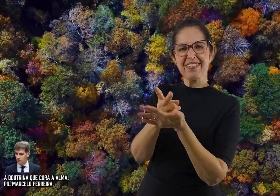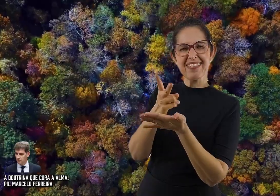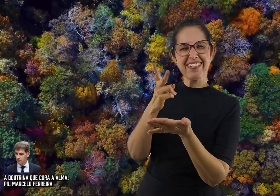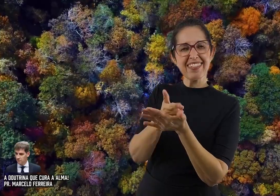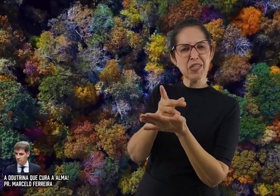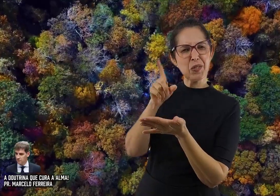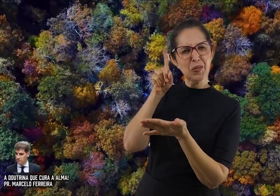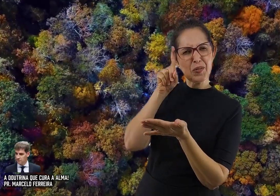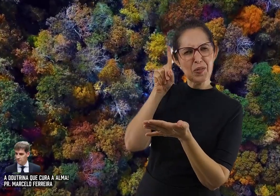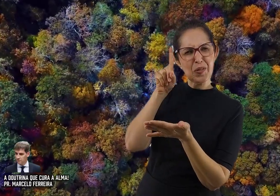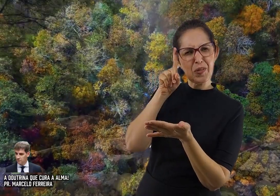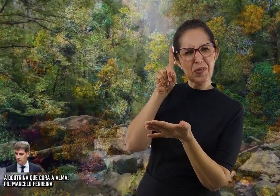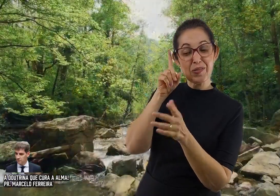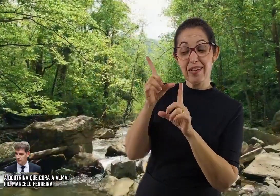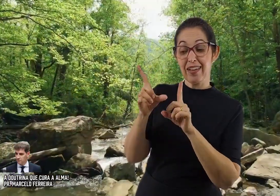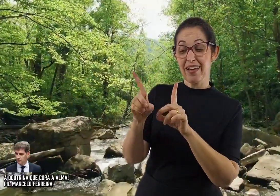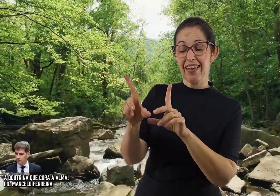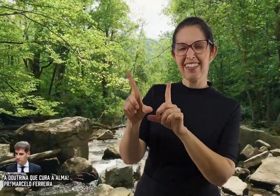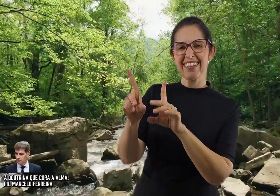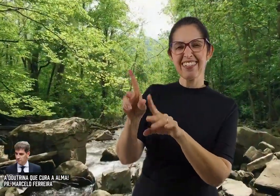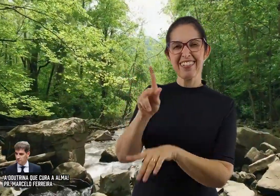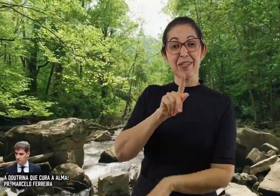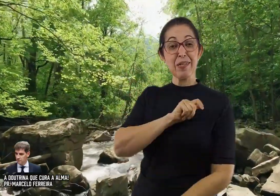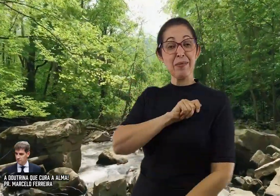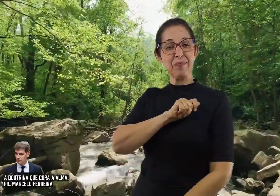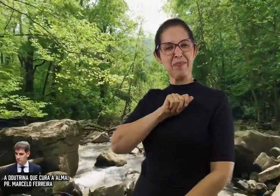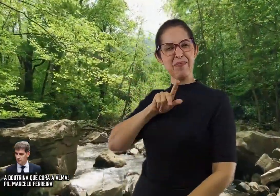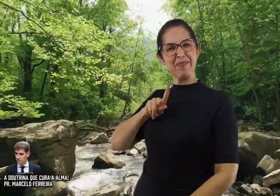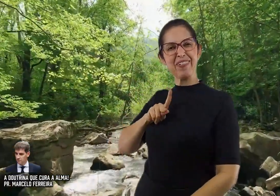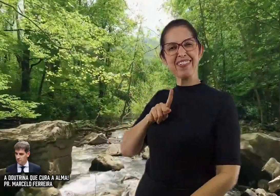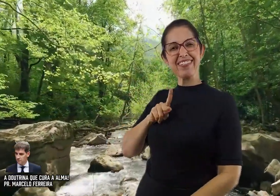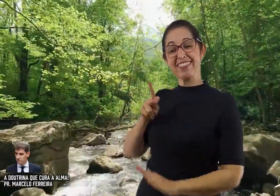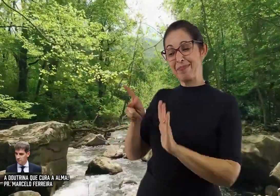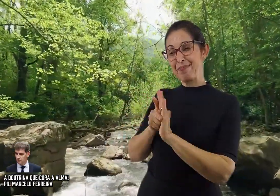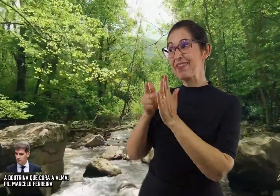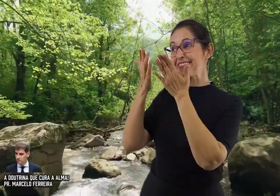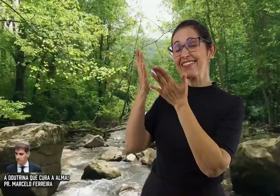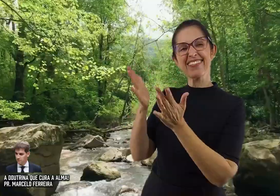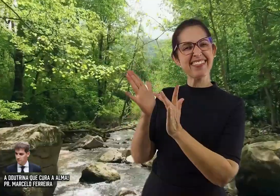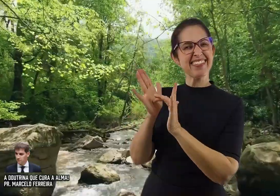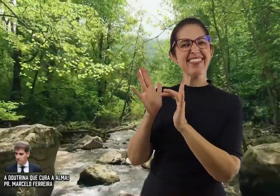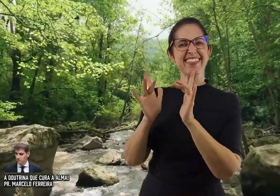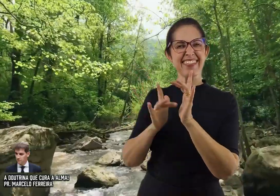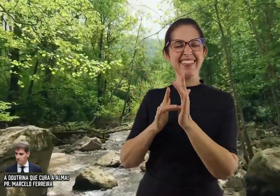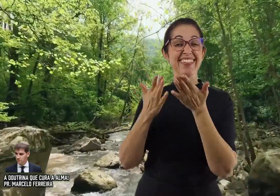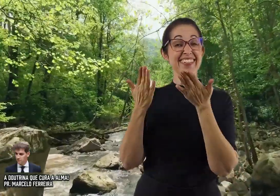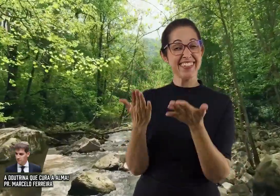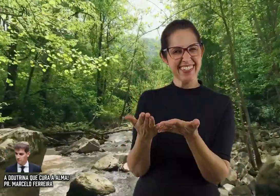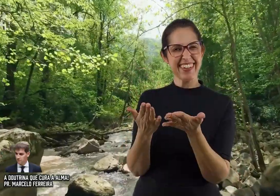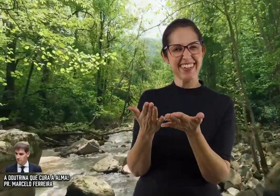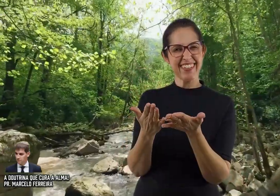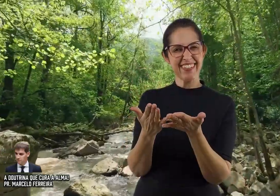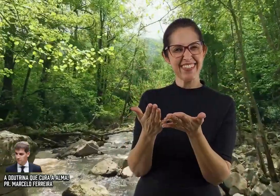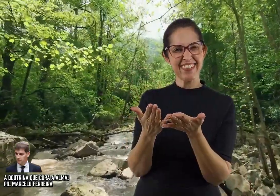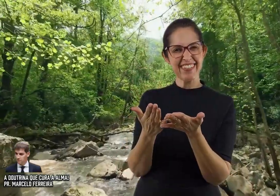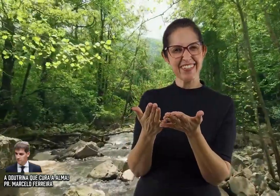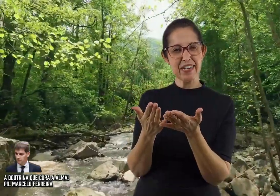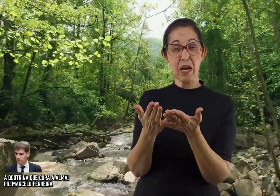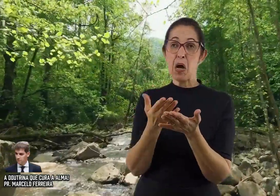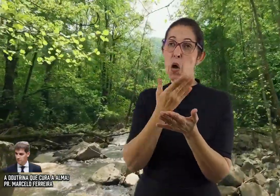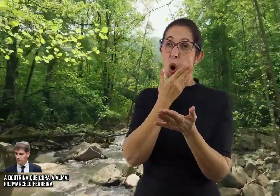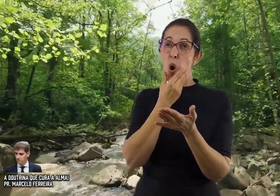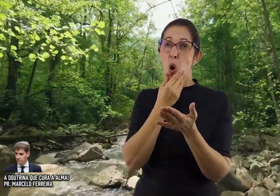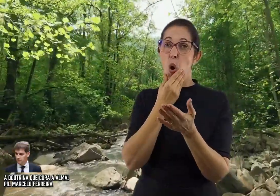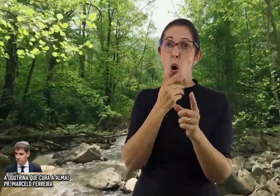dos apóstolos. A doutrina dos apóstolos é a doutrina do Senhor Jesus. Então a coluna ali não era o homem Tiago,